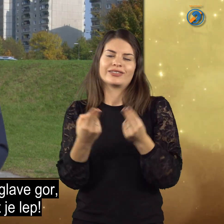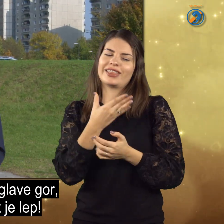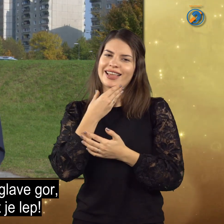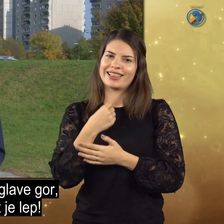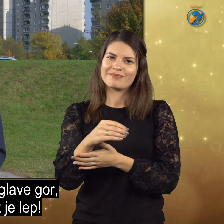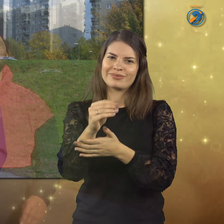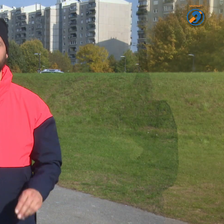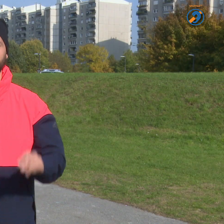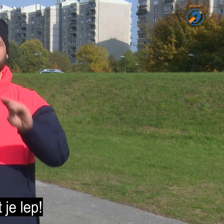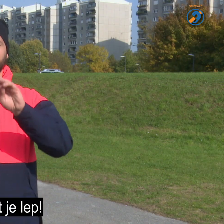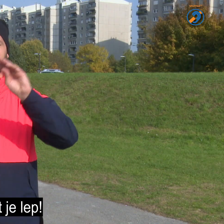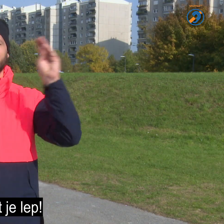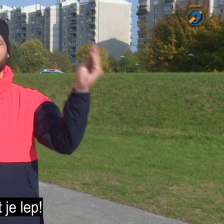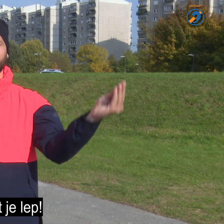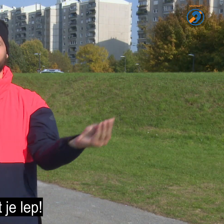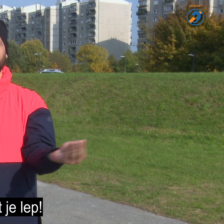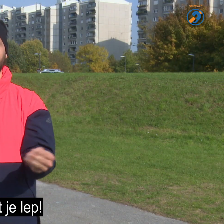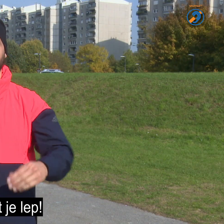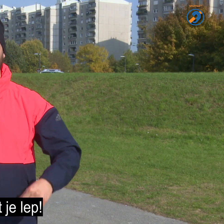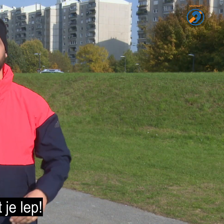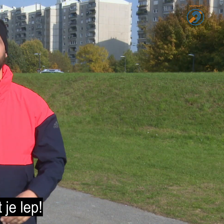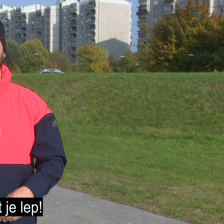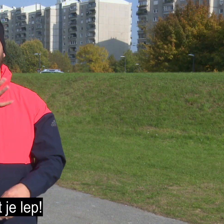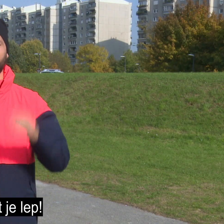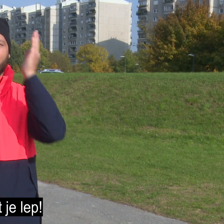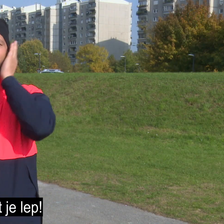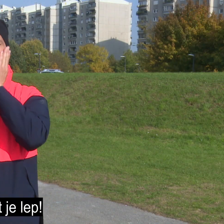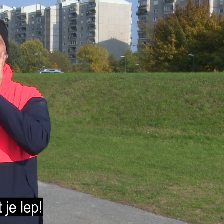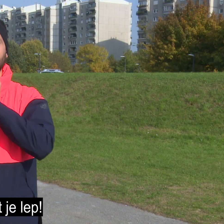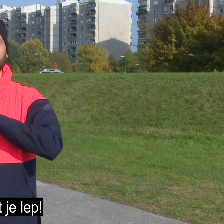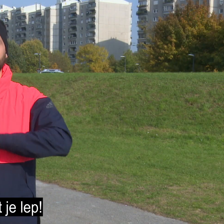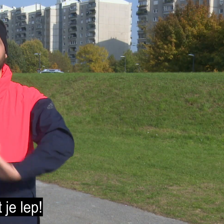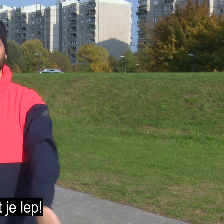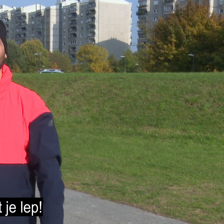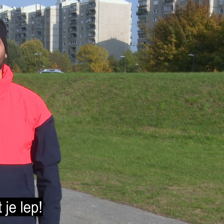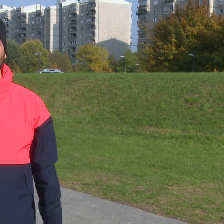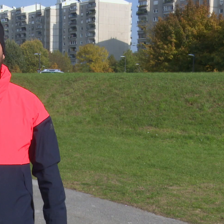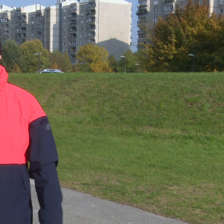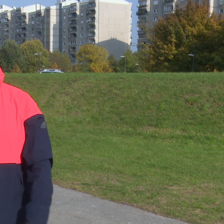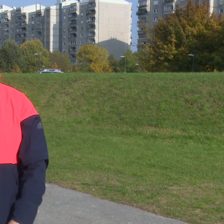lep. Svet je lep.